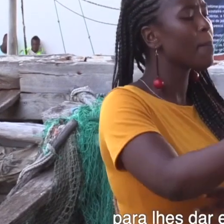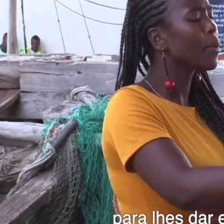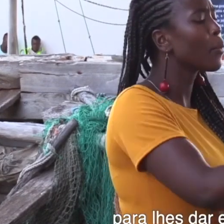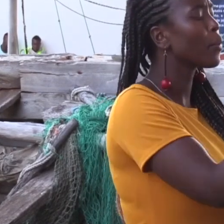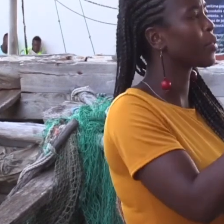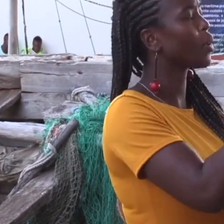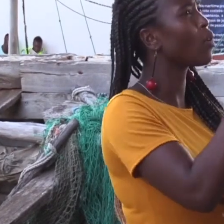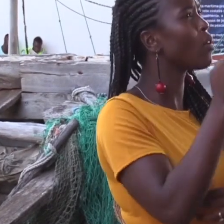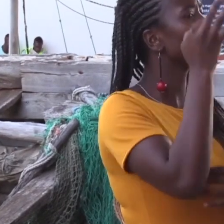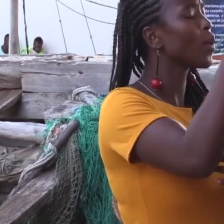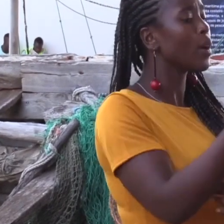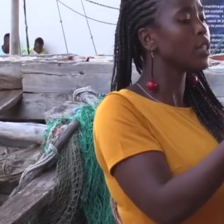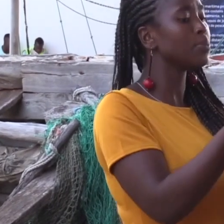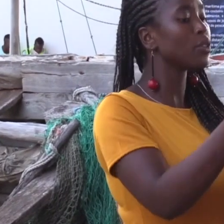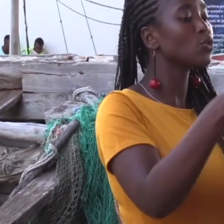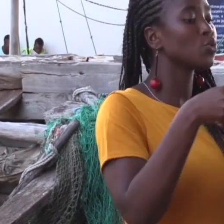lhes dar esperança no futuro?